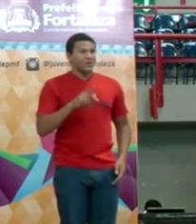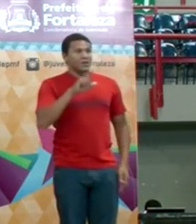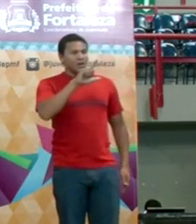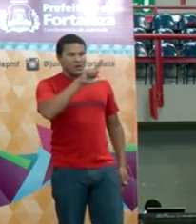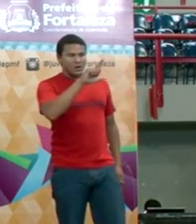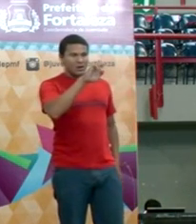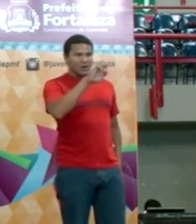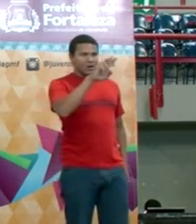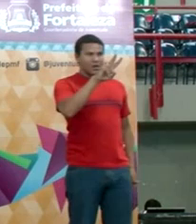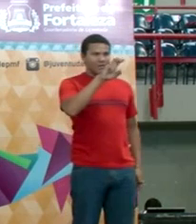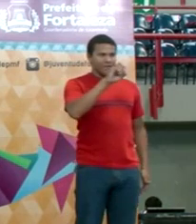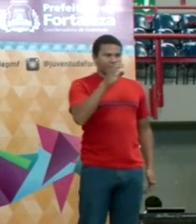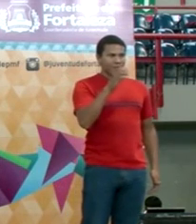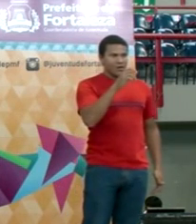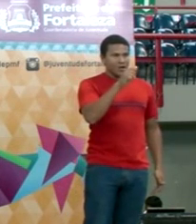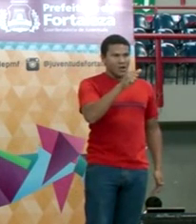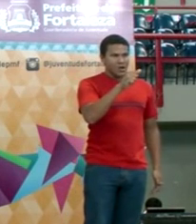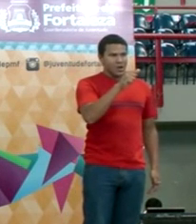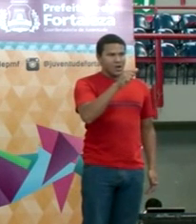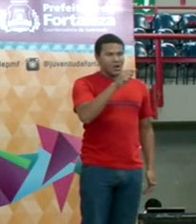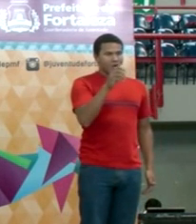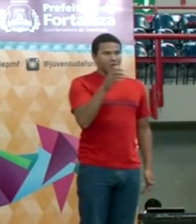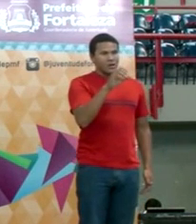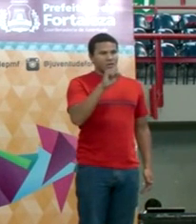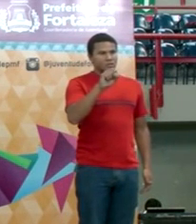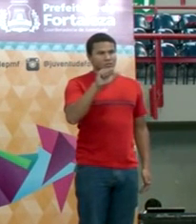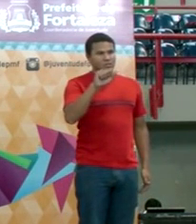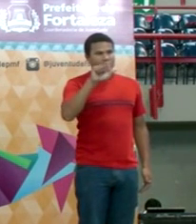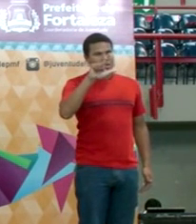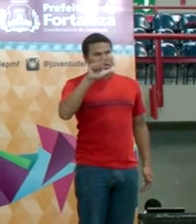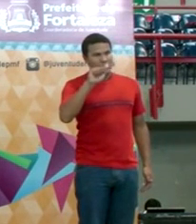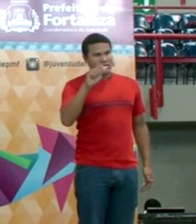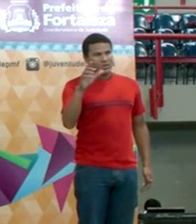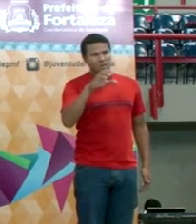correção. Grifem a sala.